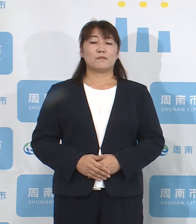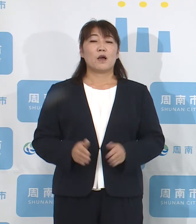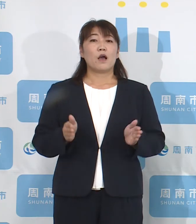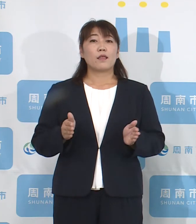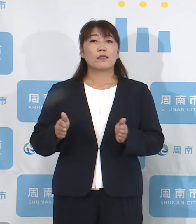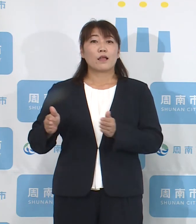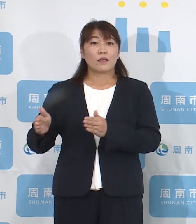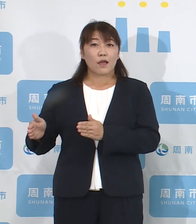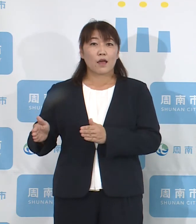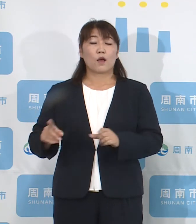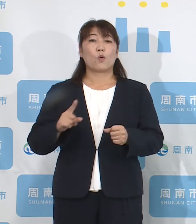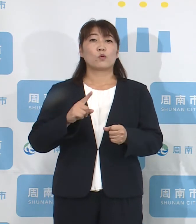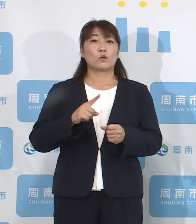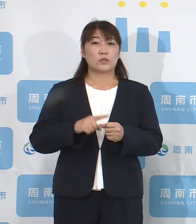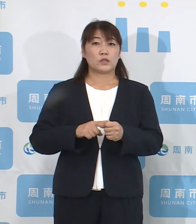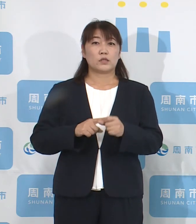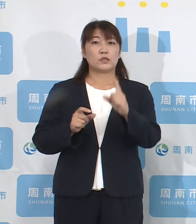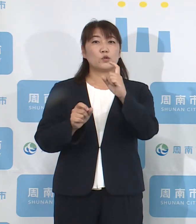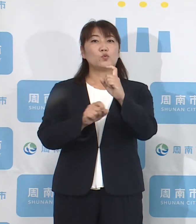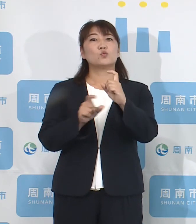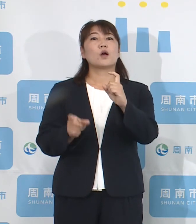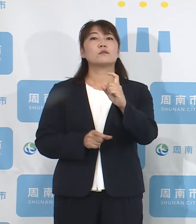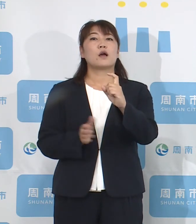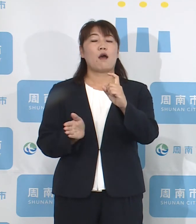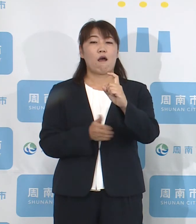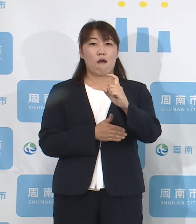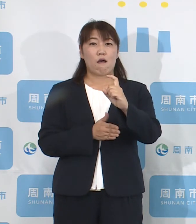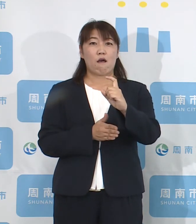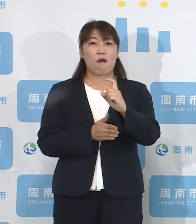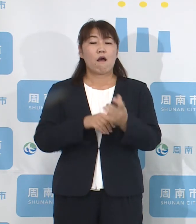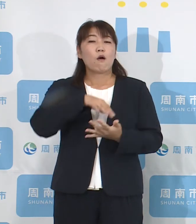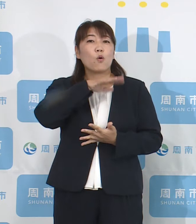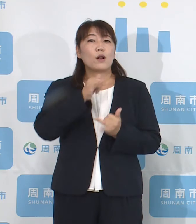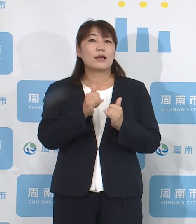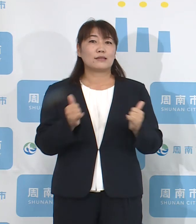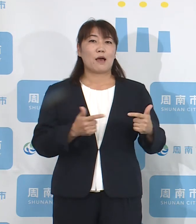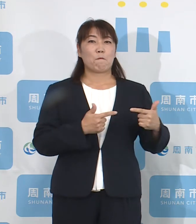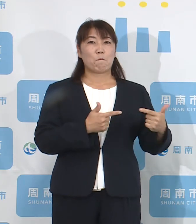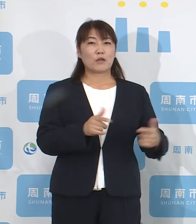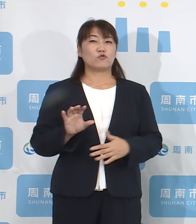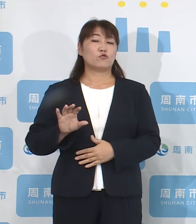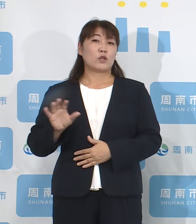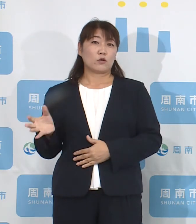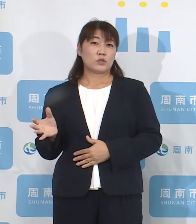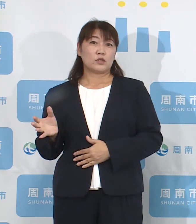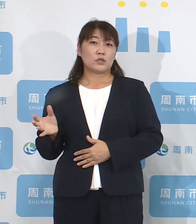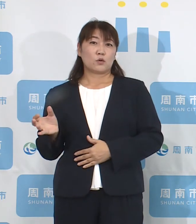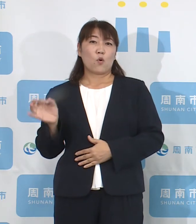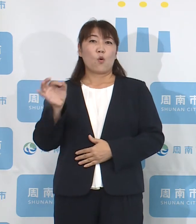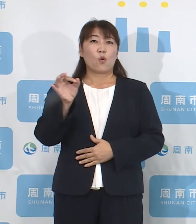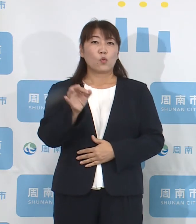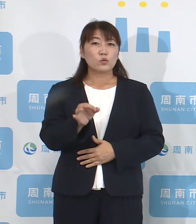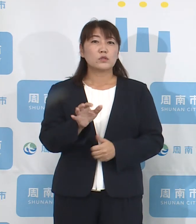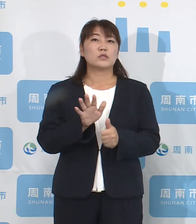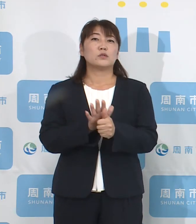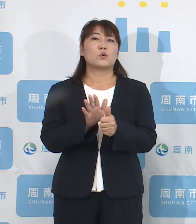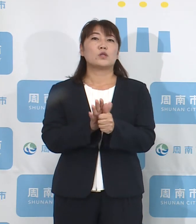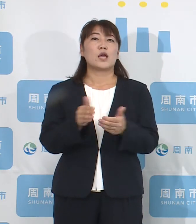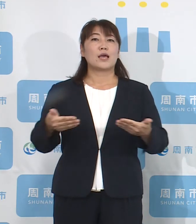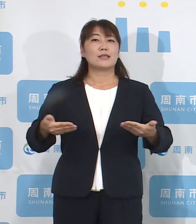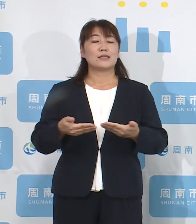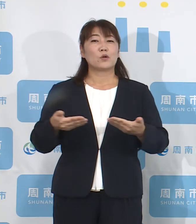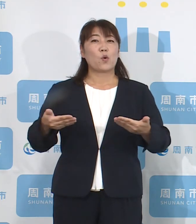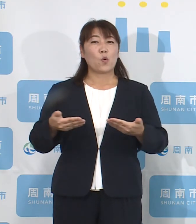さて、本年10月から高齢者バスタクシー運賃助成事業